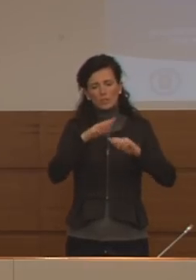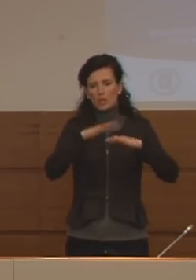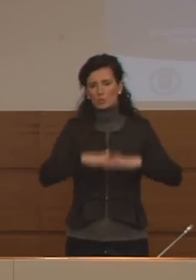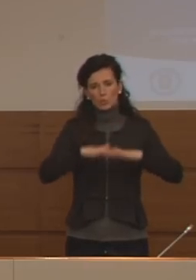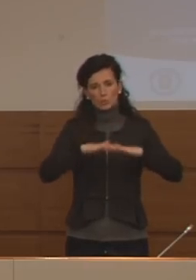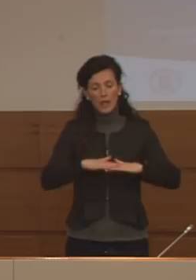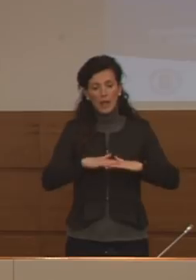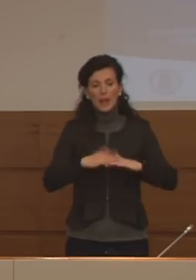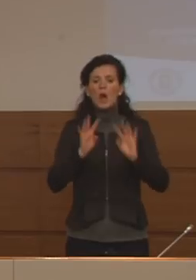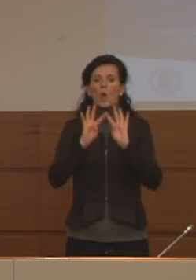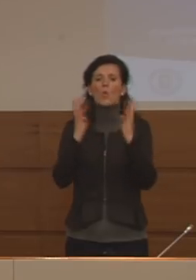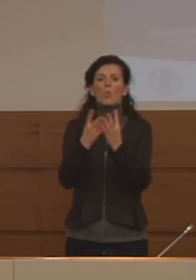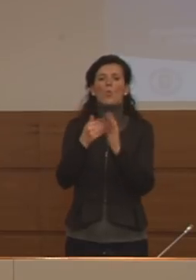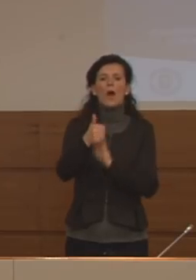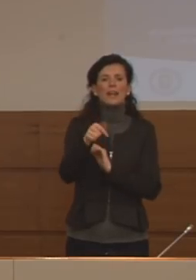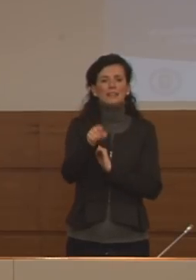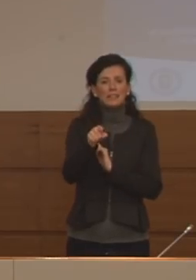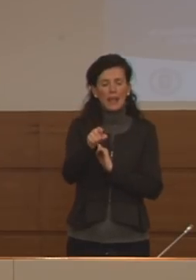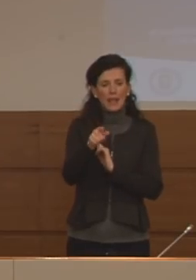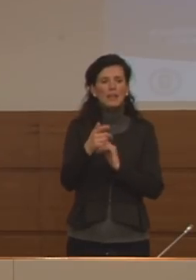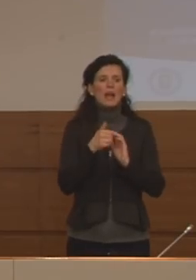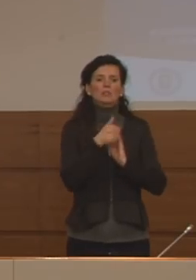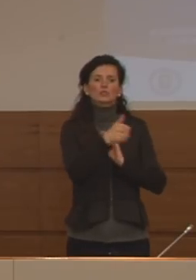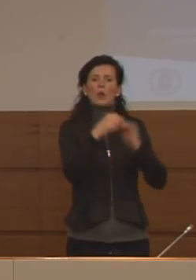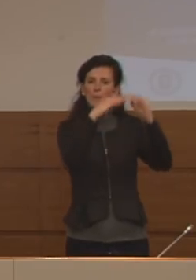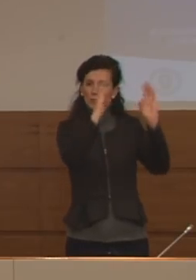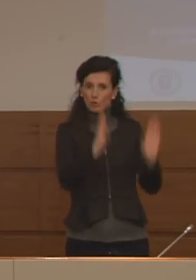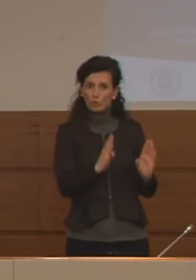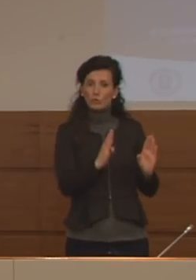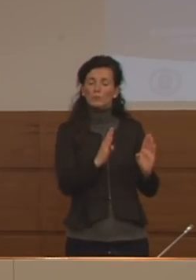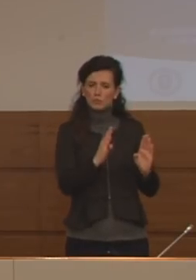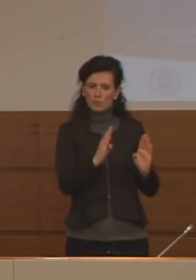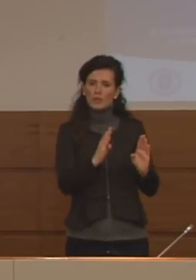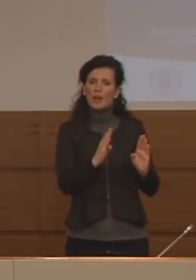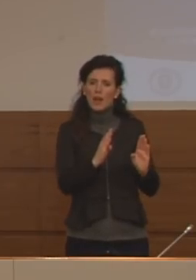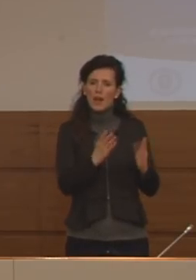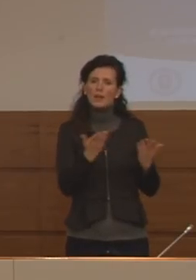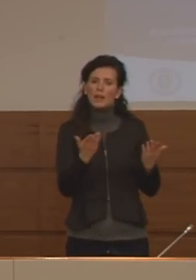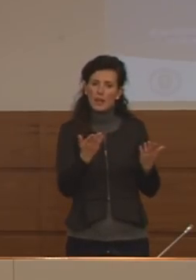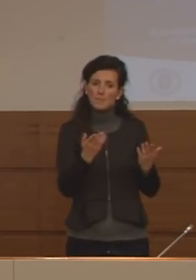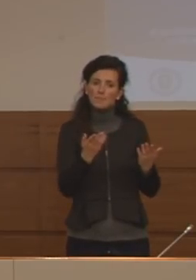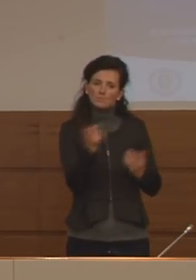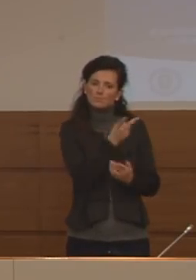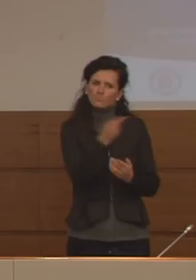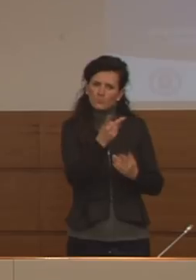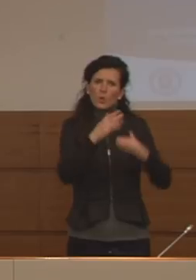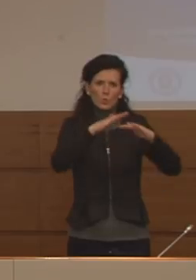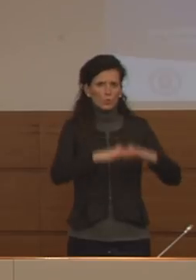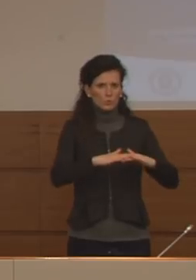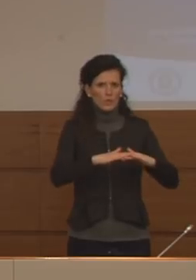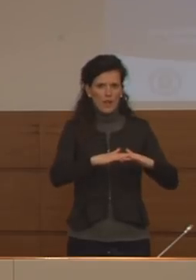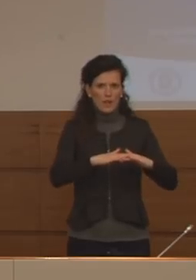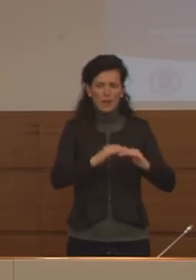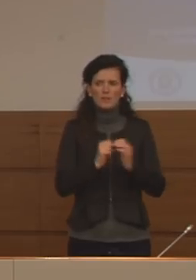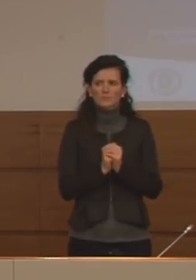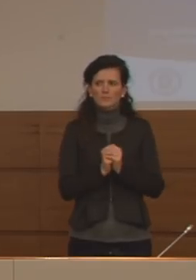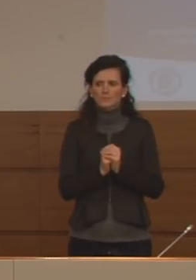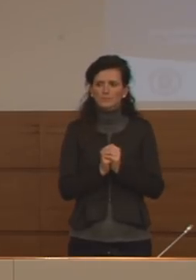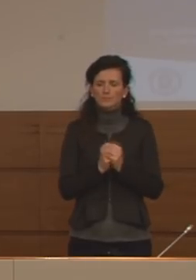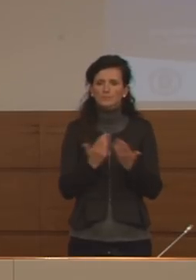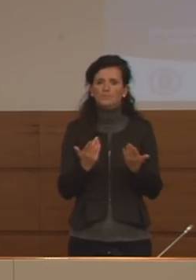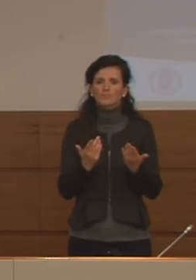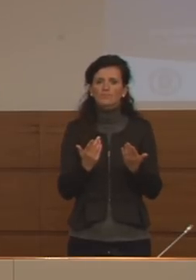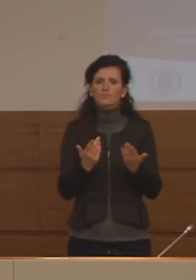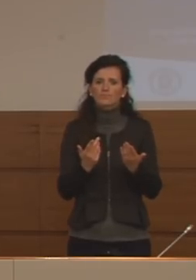e l'isolamento domiciliare sono tra le misure soggette a tutela ora sull'articolazione nell'ambito delle